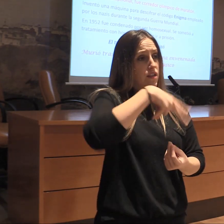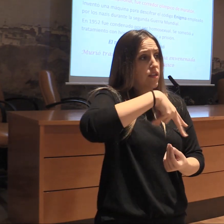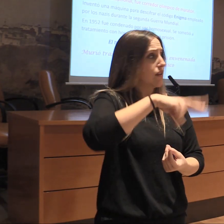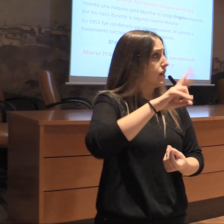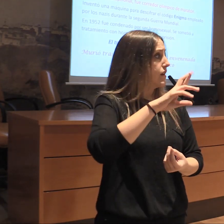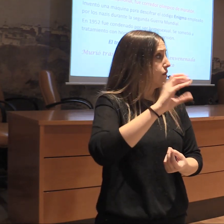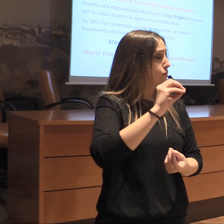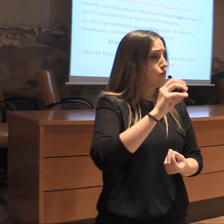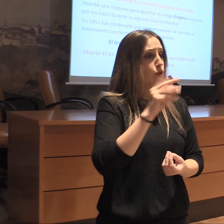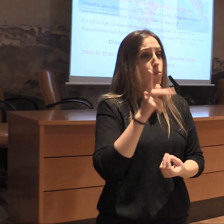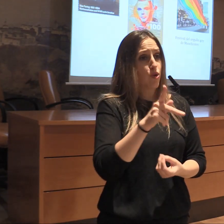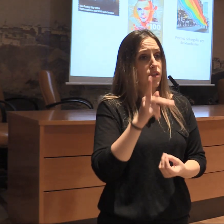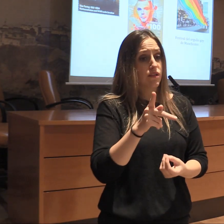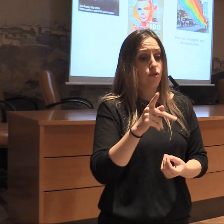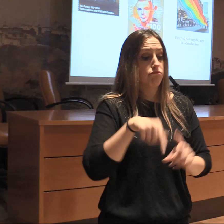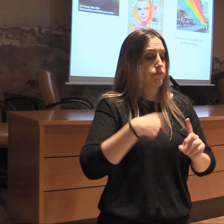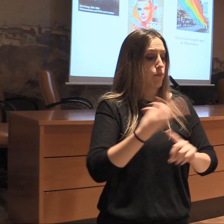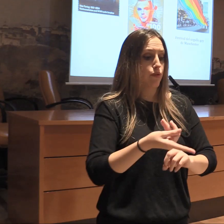potásico.